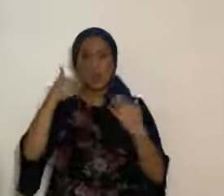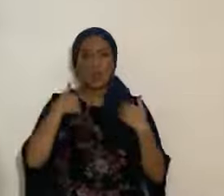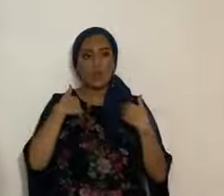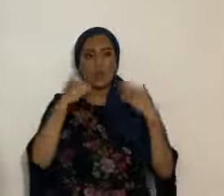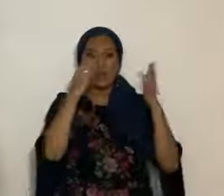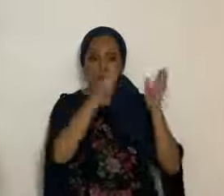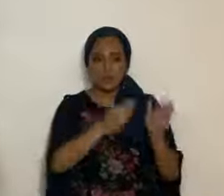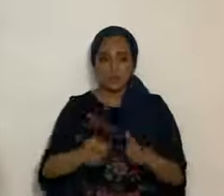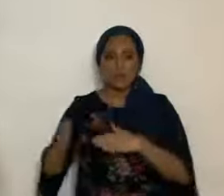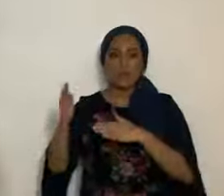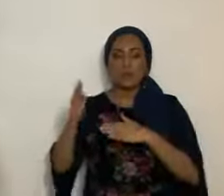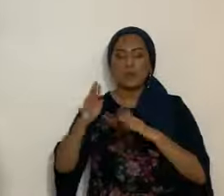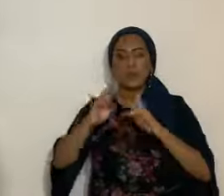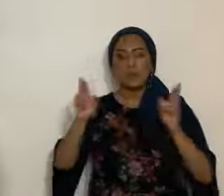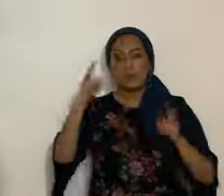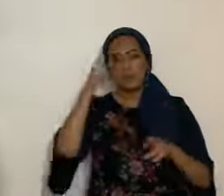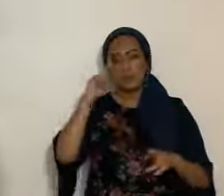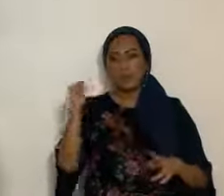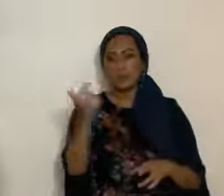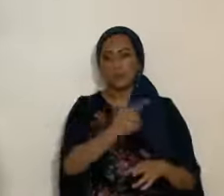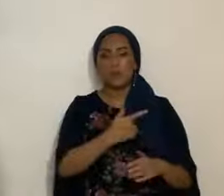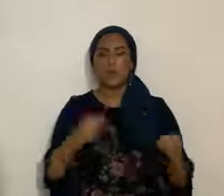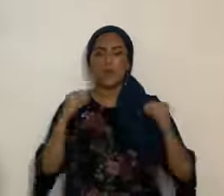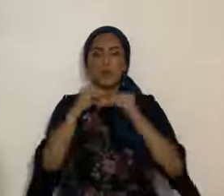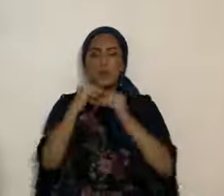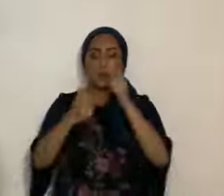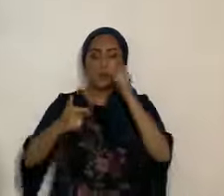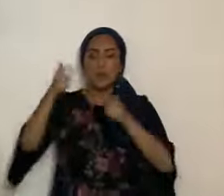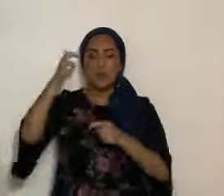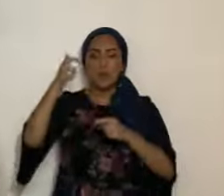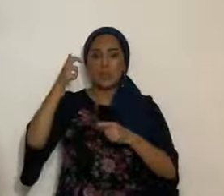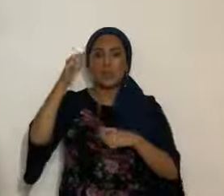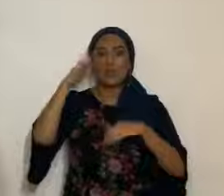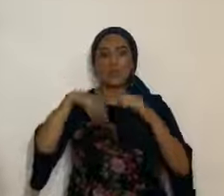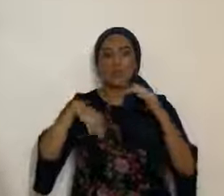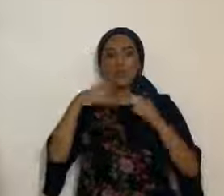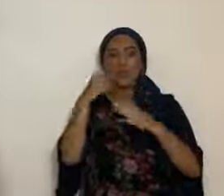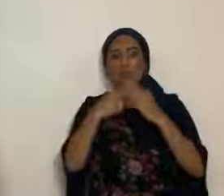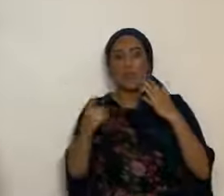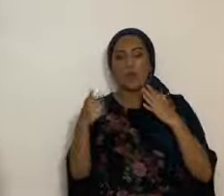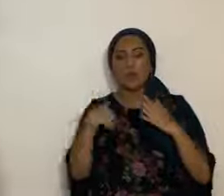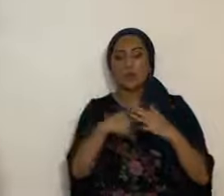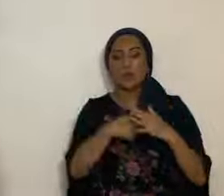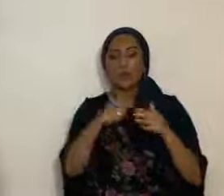planes preparados para nosotros más grandes que de lo que ni siquiera nosotros podemos